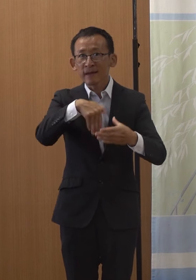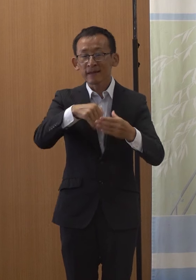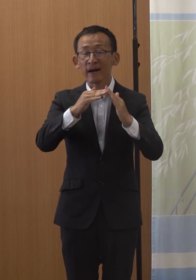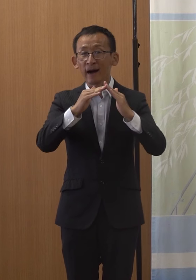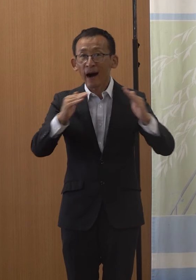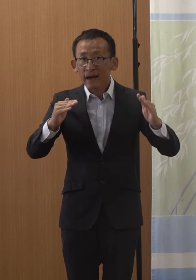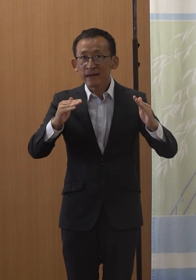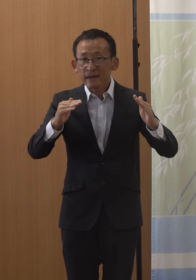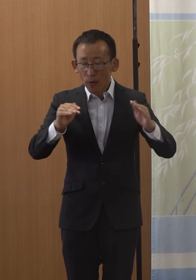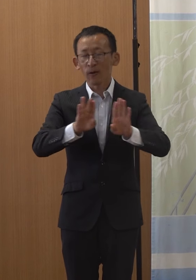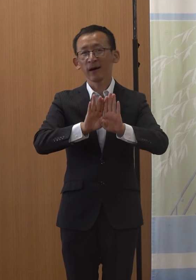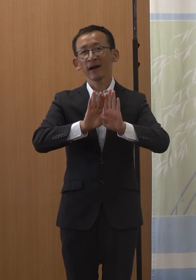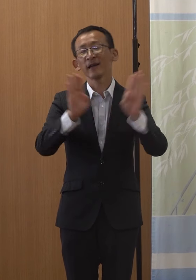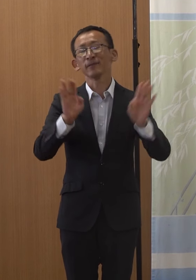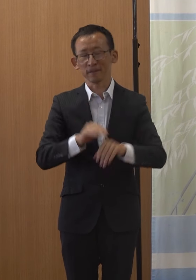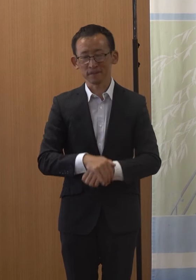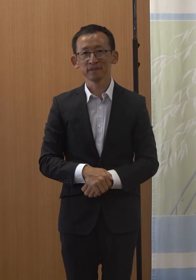を開催します。